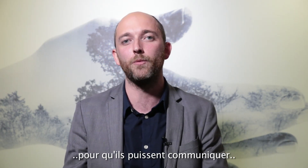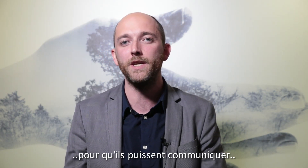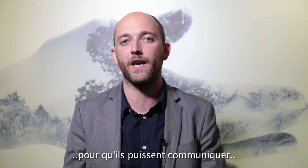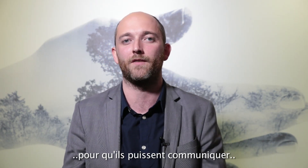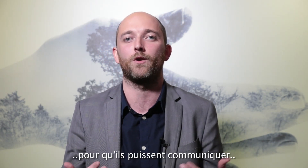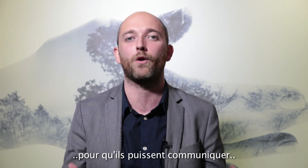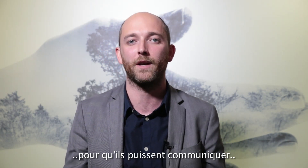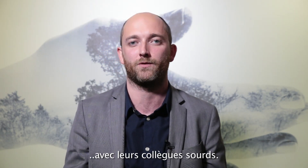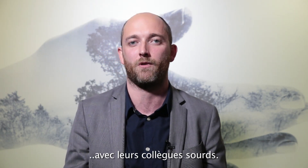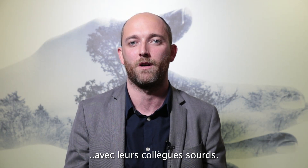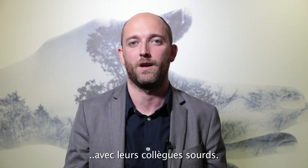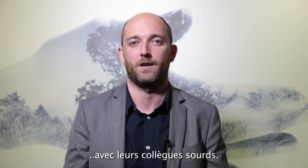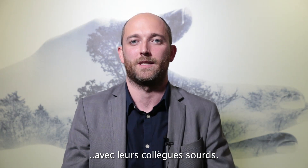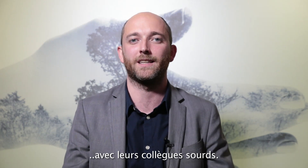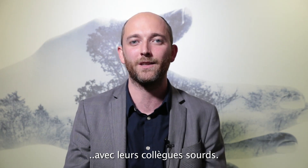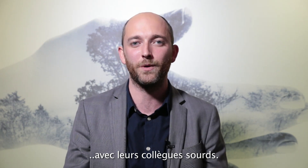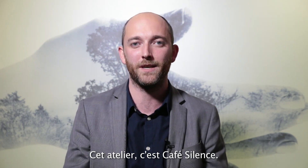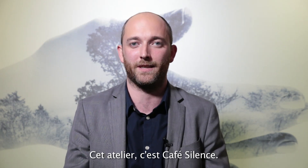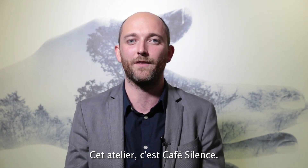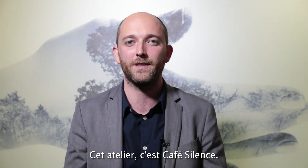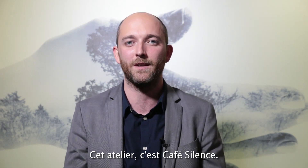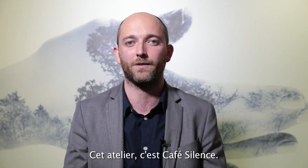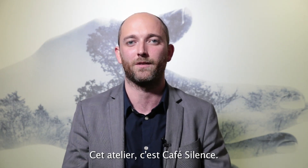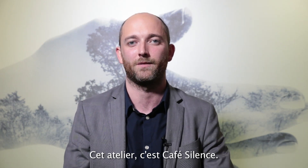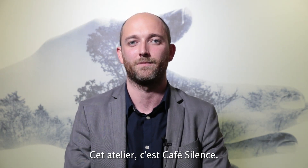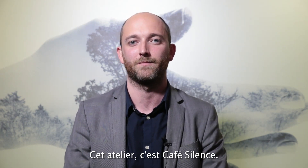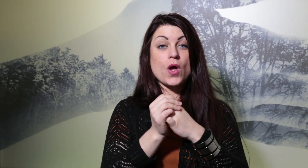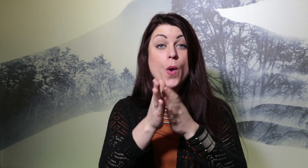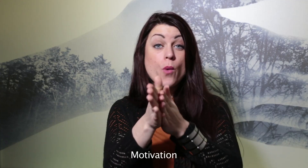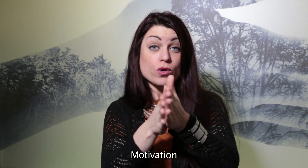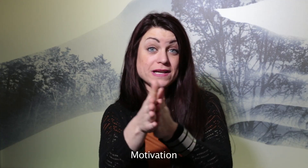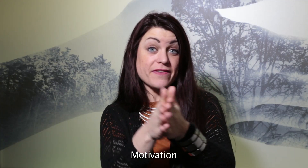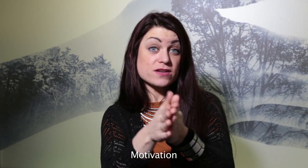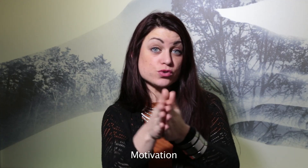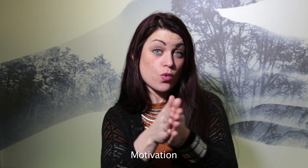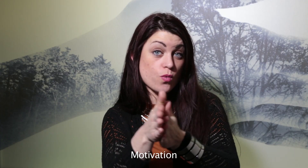communiquer avec leurs collègues sourds. Cet atelier c'est café silence. Motivation